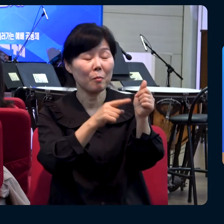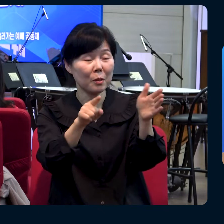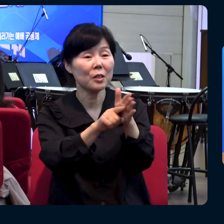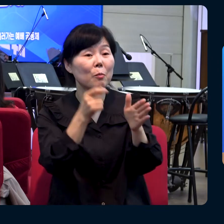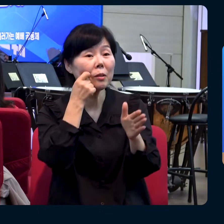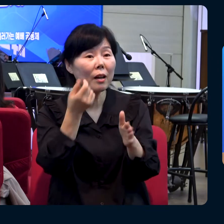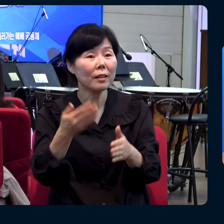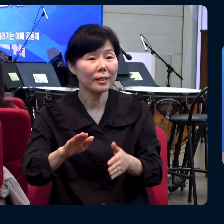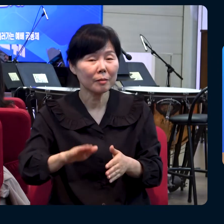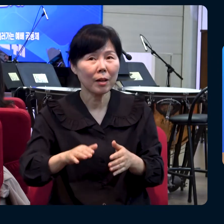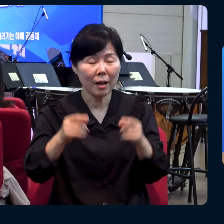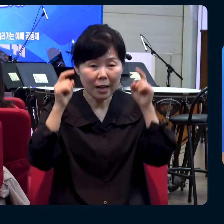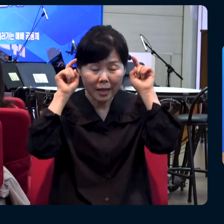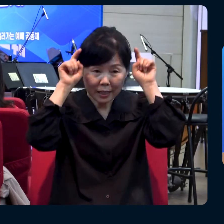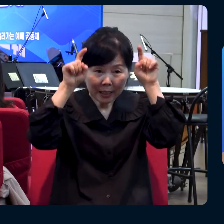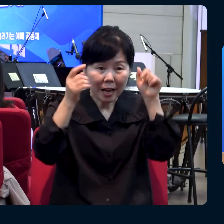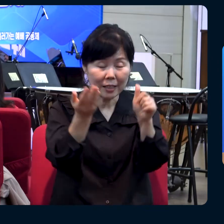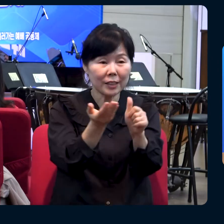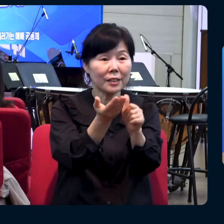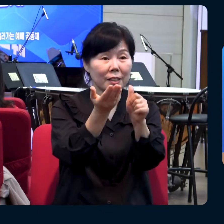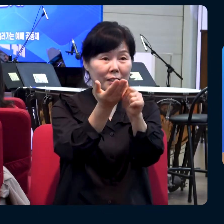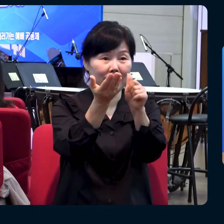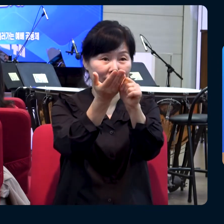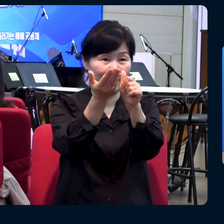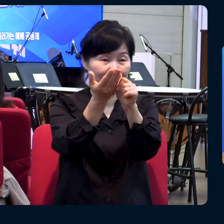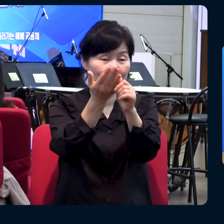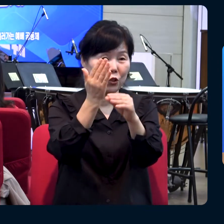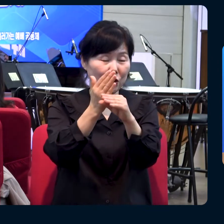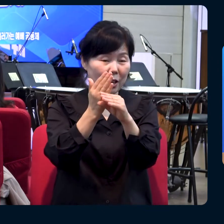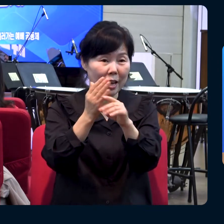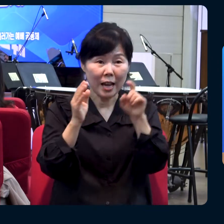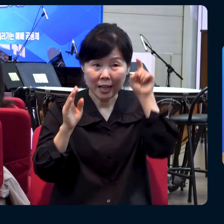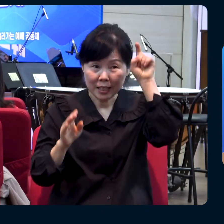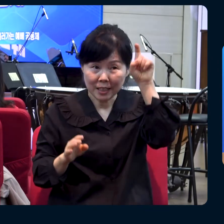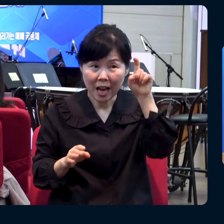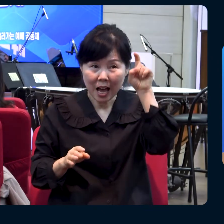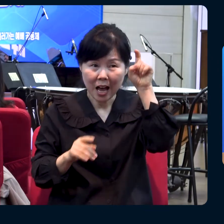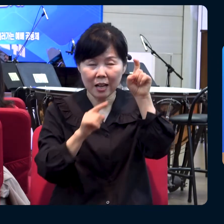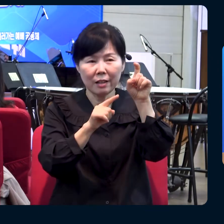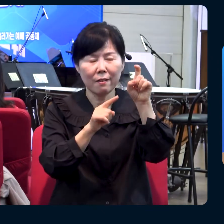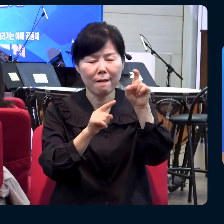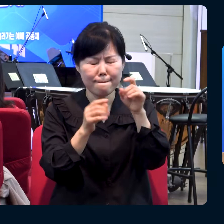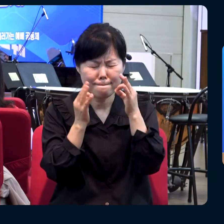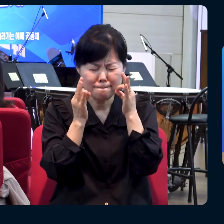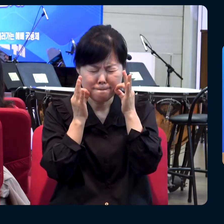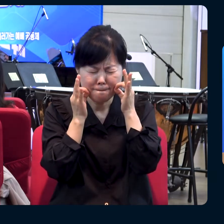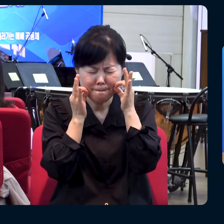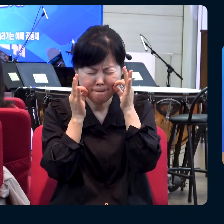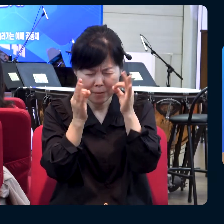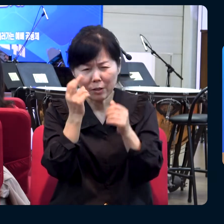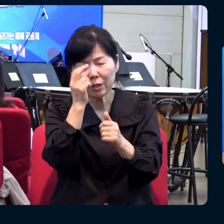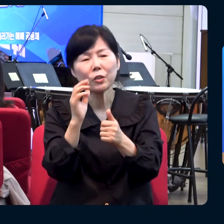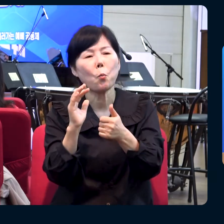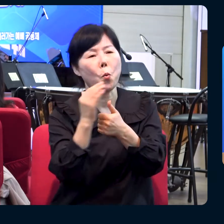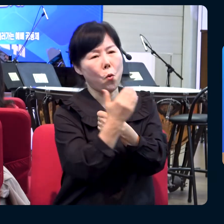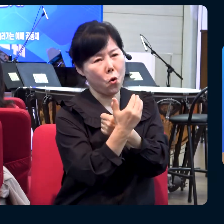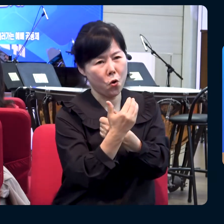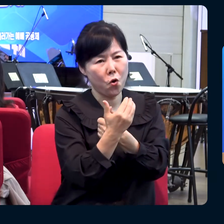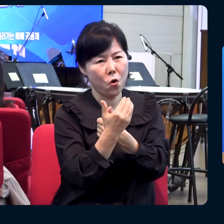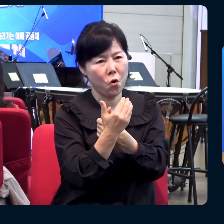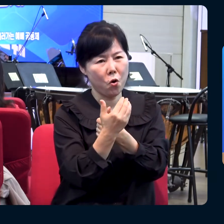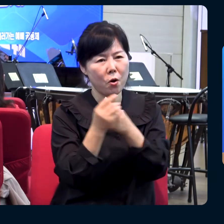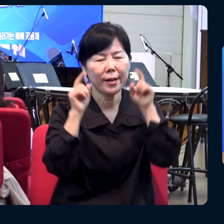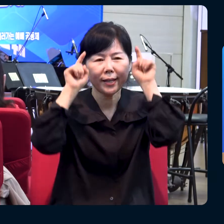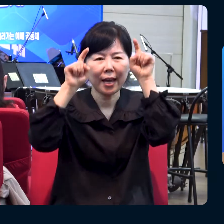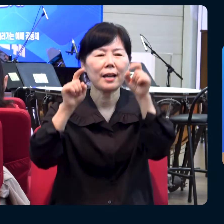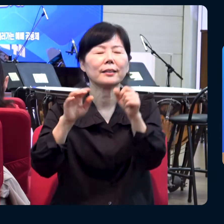그런데 양을 치라고 하면 양 한 마리를 전심으로 보호한 거예요. 진짜